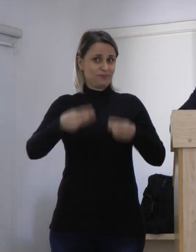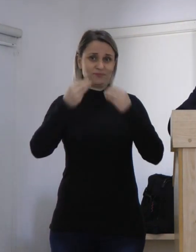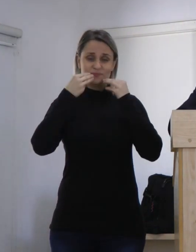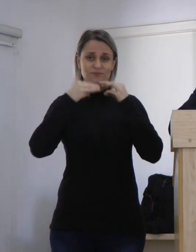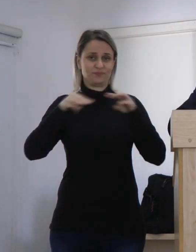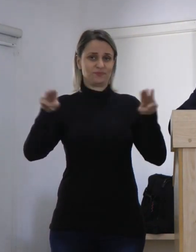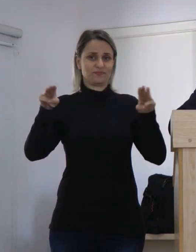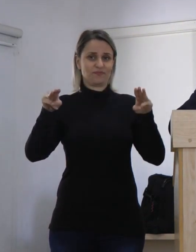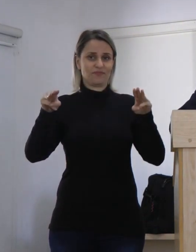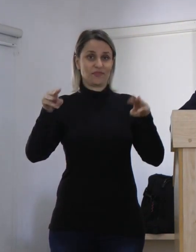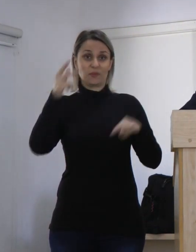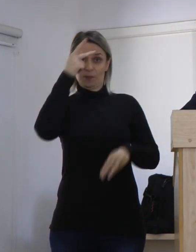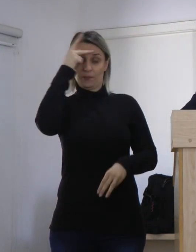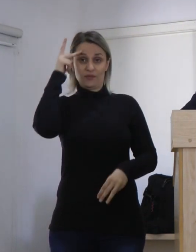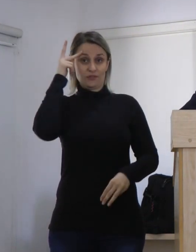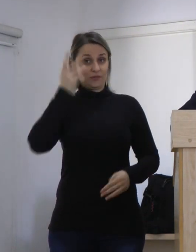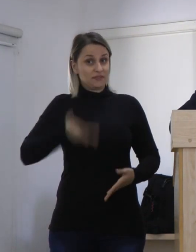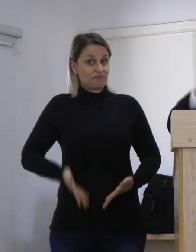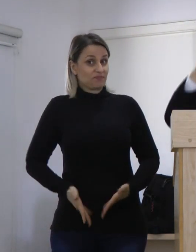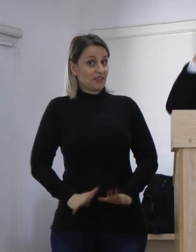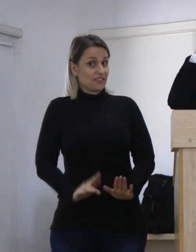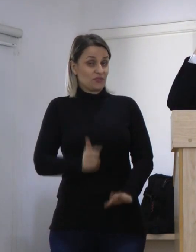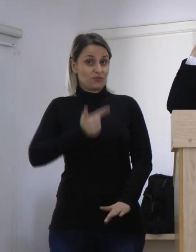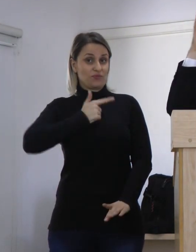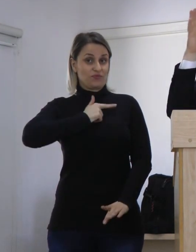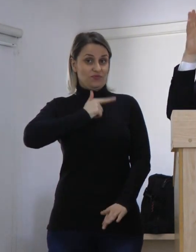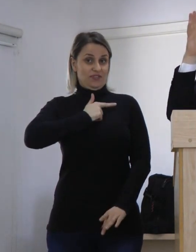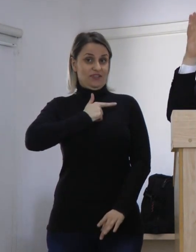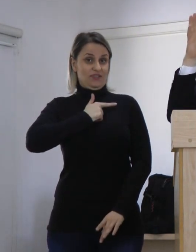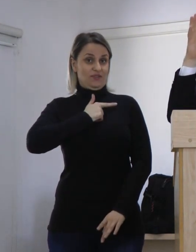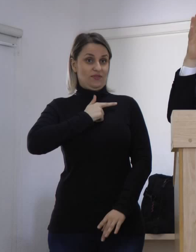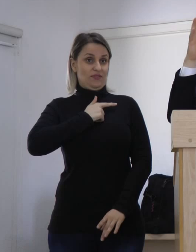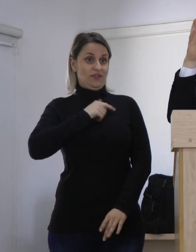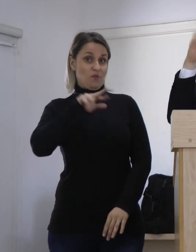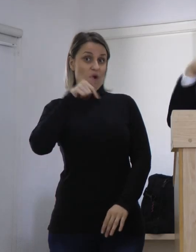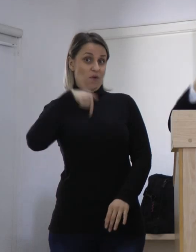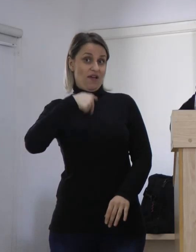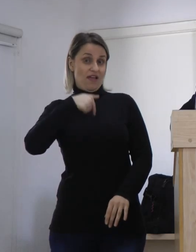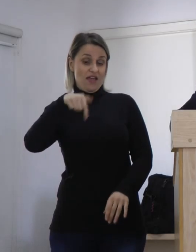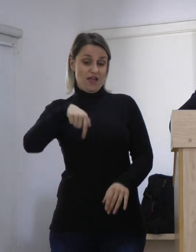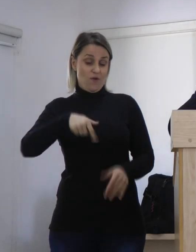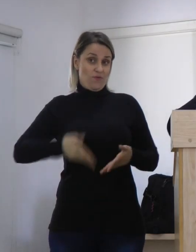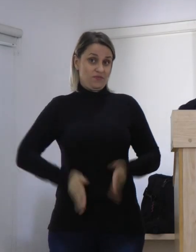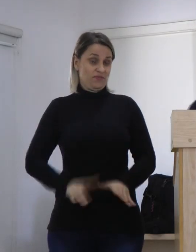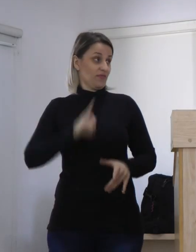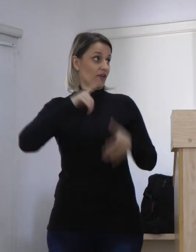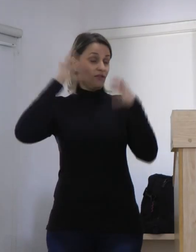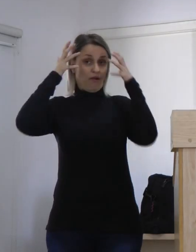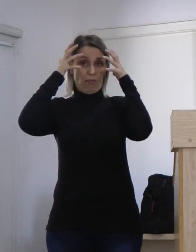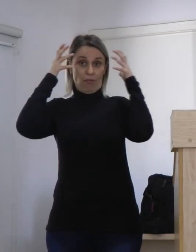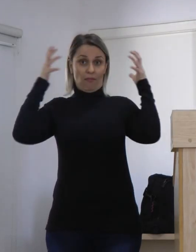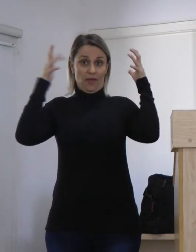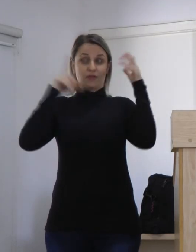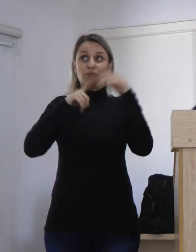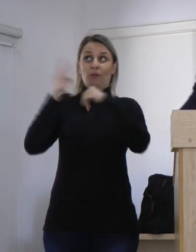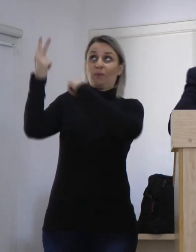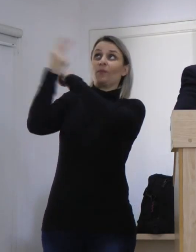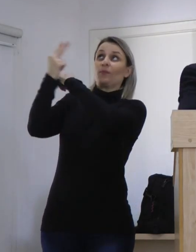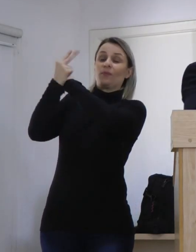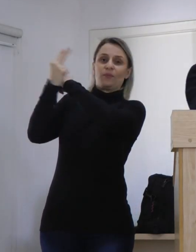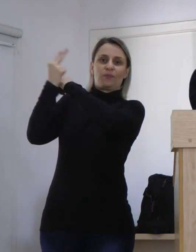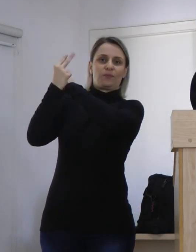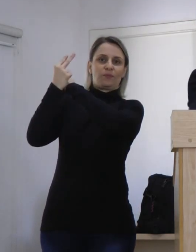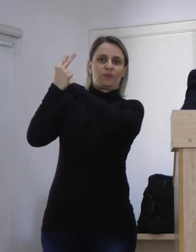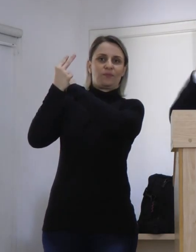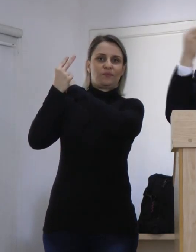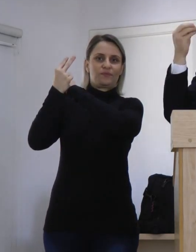Então quem nasceu feinho, quem nasceu no Ceará com essa cabeça gigante, está protegido espiritualmente.